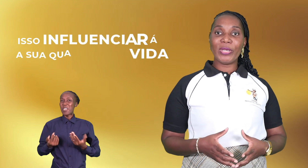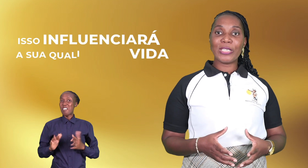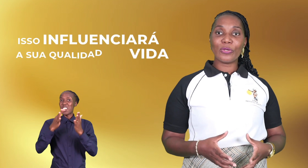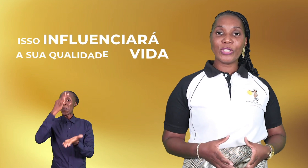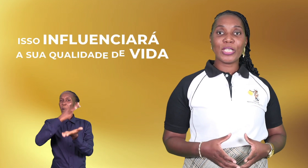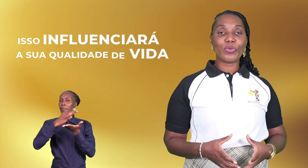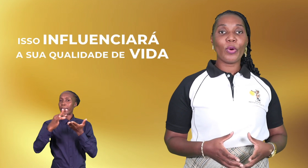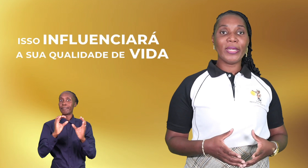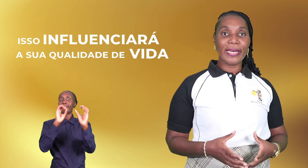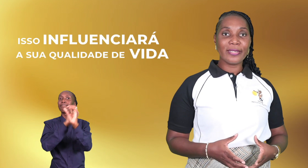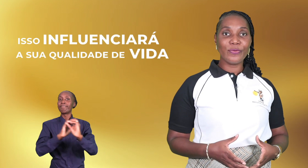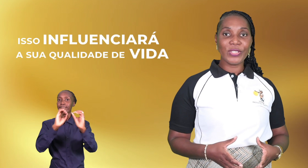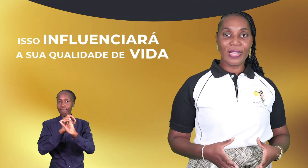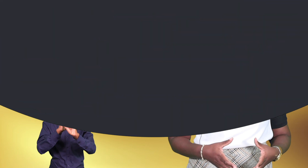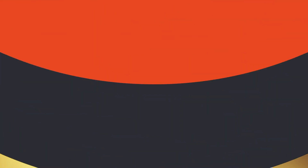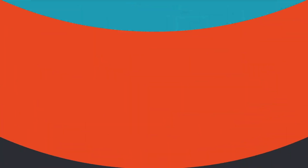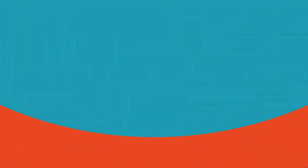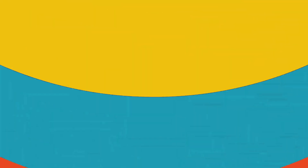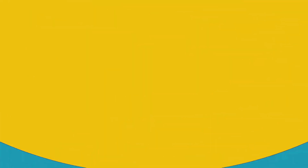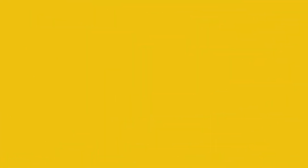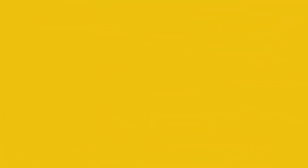ter implicações na sua qualidade de vida.